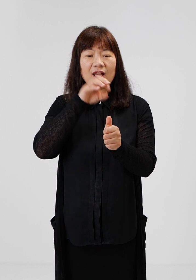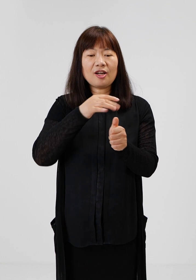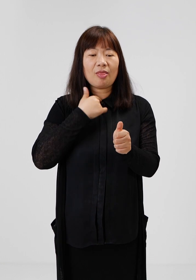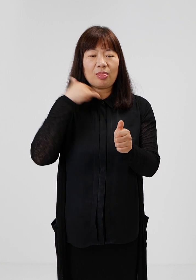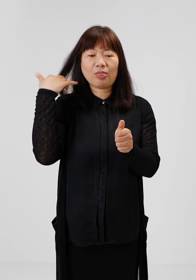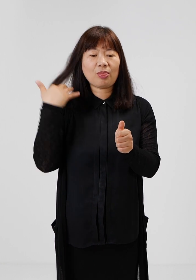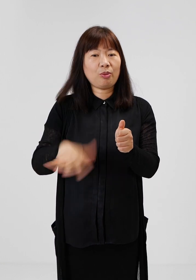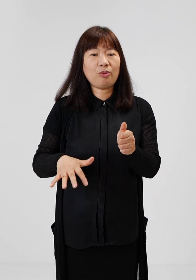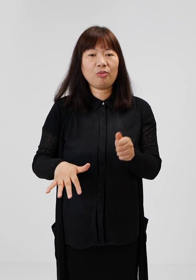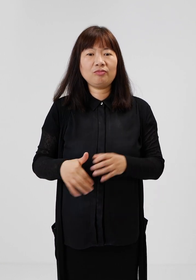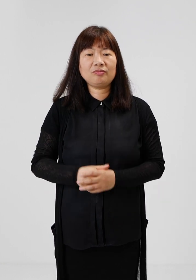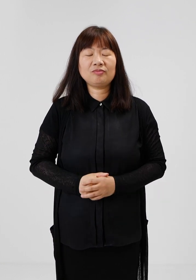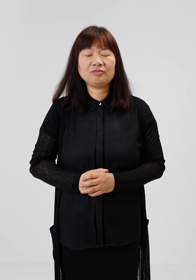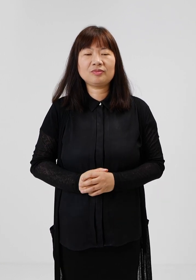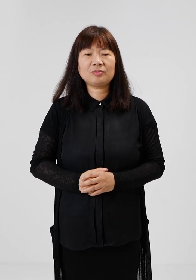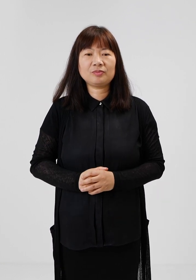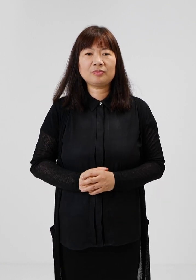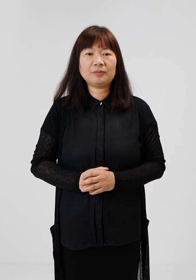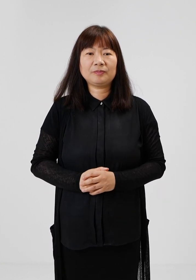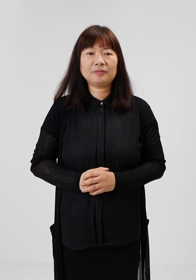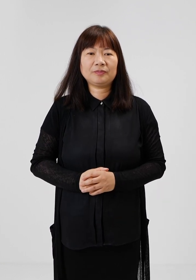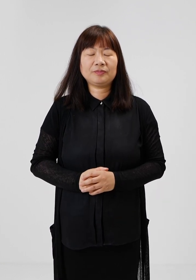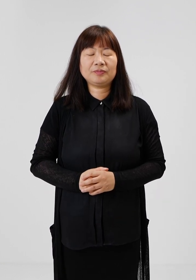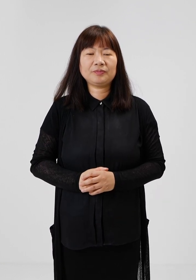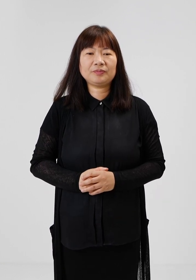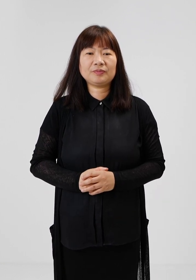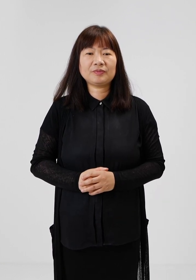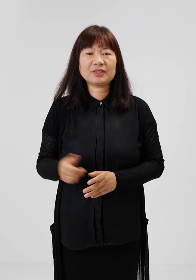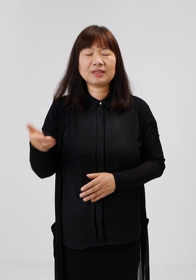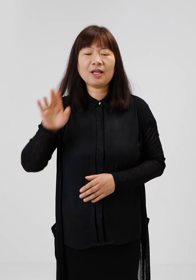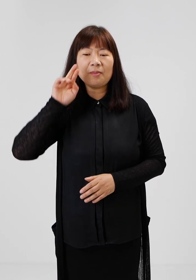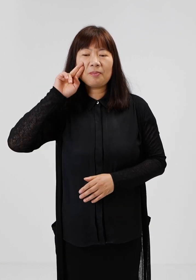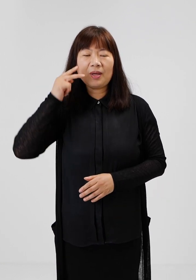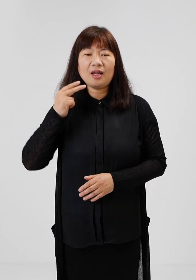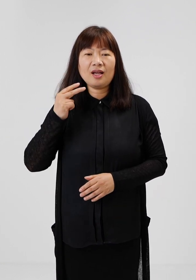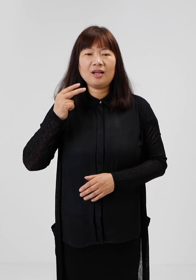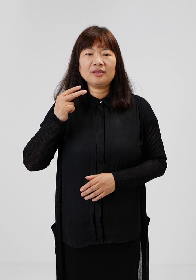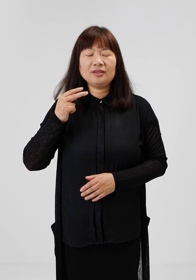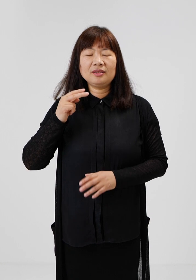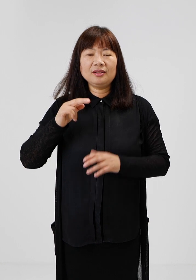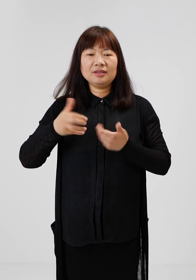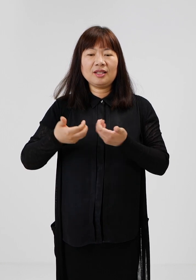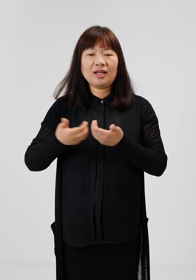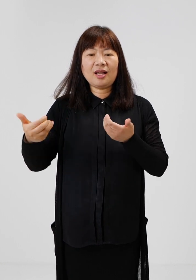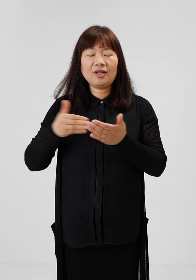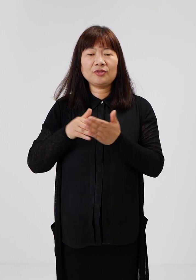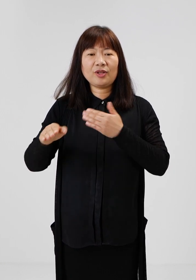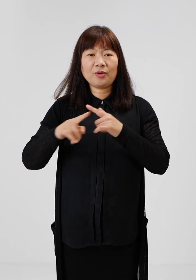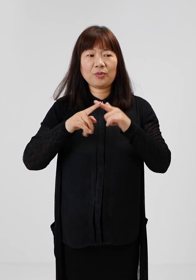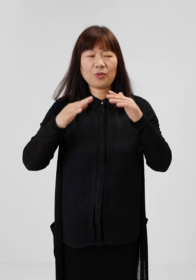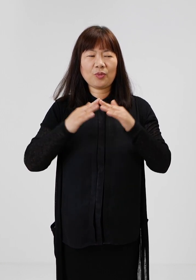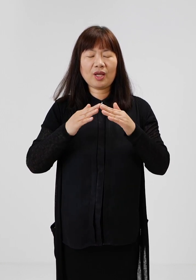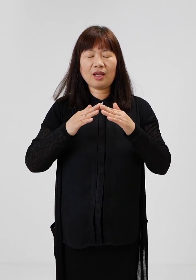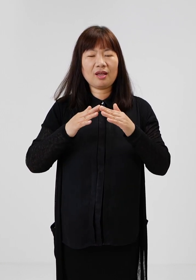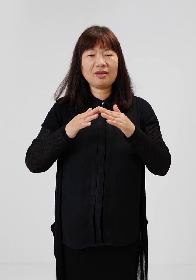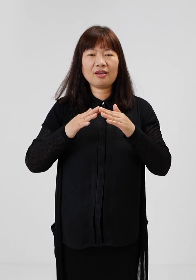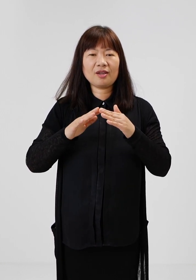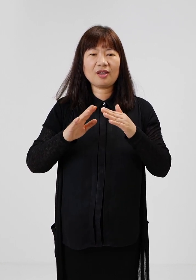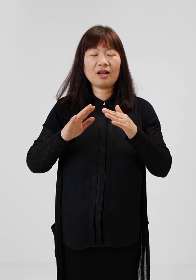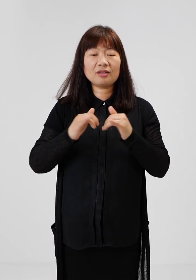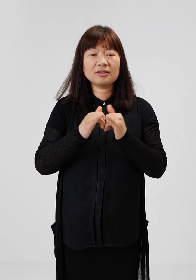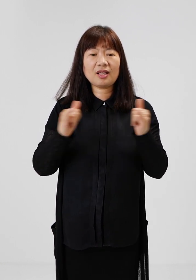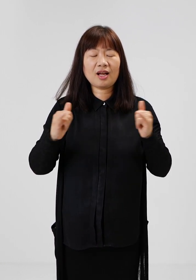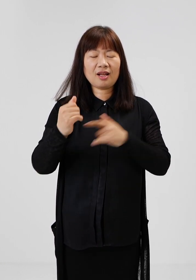없어요. 누구에게도. 근데 바울이 떠나가고 나서 교회가